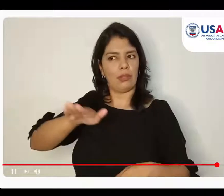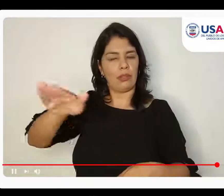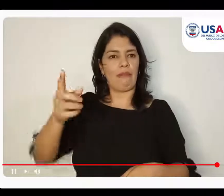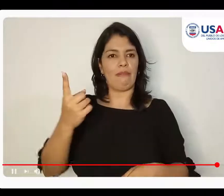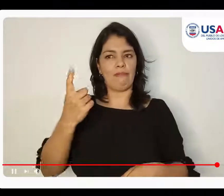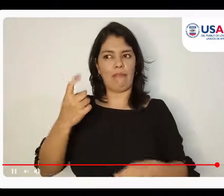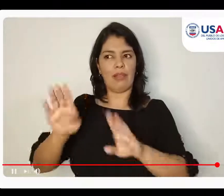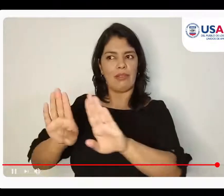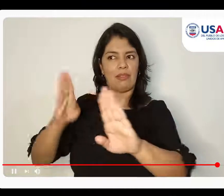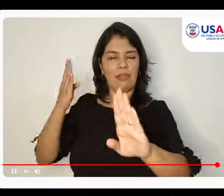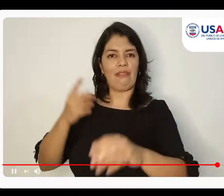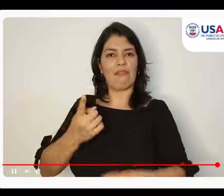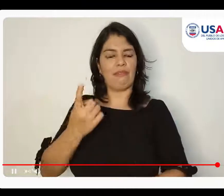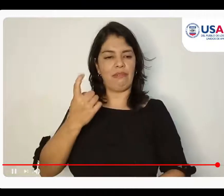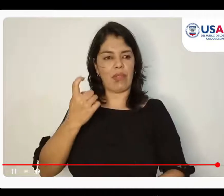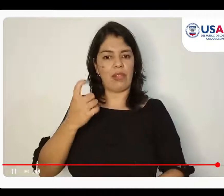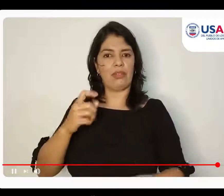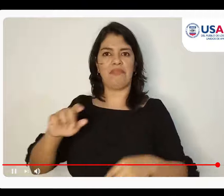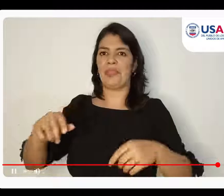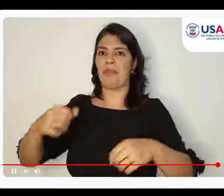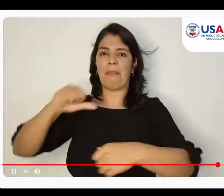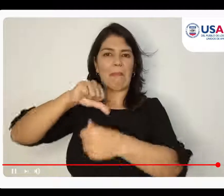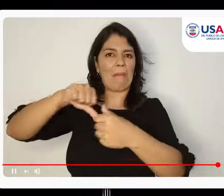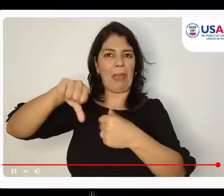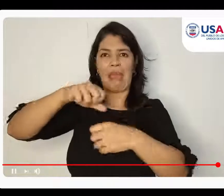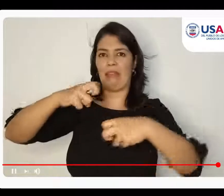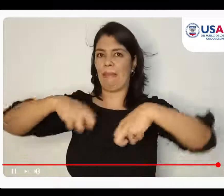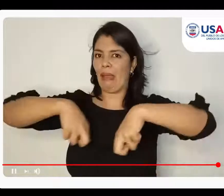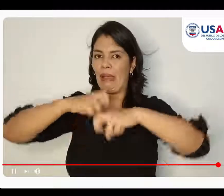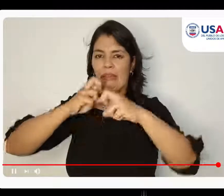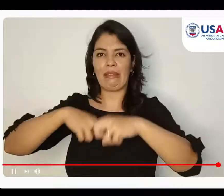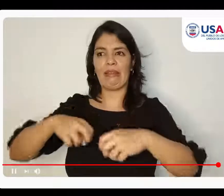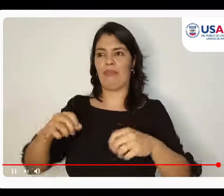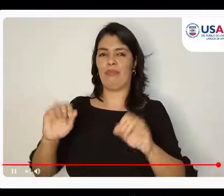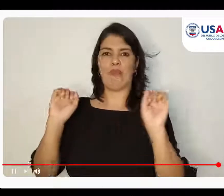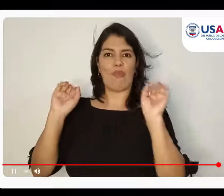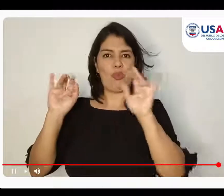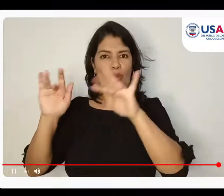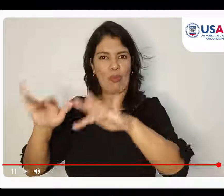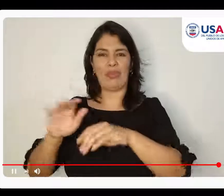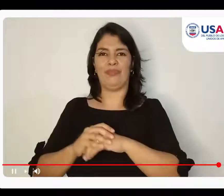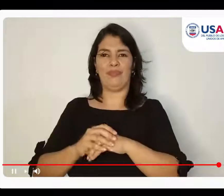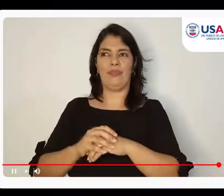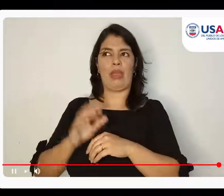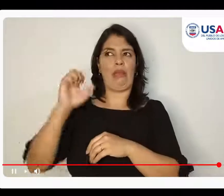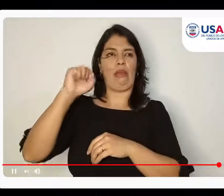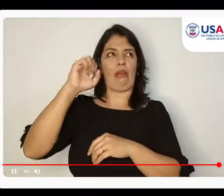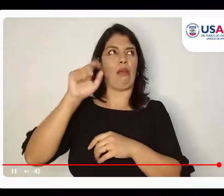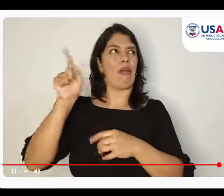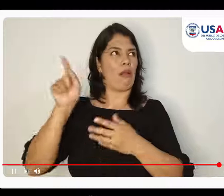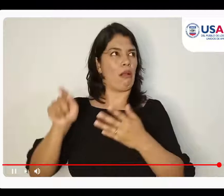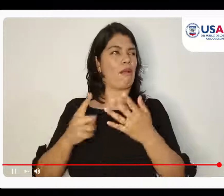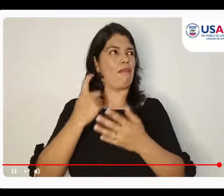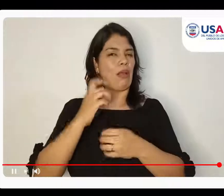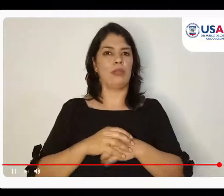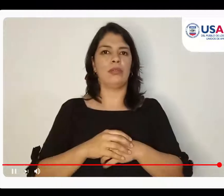la población, el parque, los escenarios deportivos, las plazas públicas. Y frente al tema del acceso a la información, pues siempre